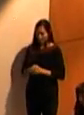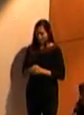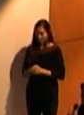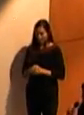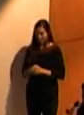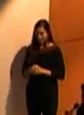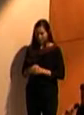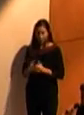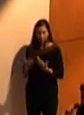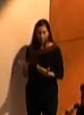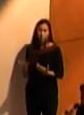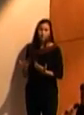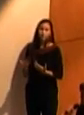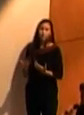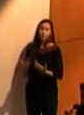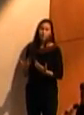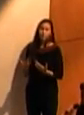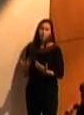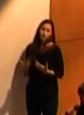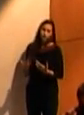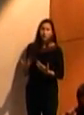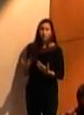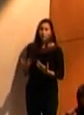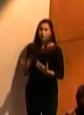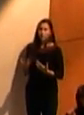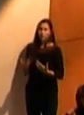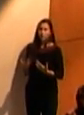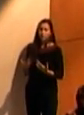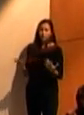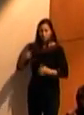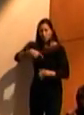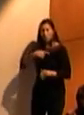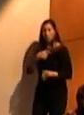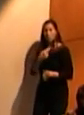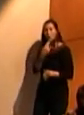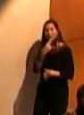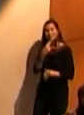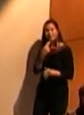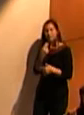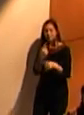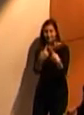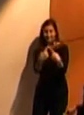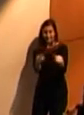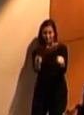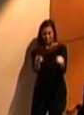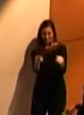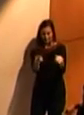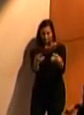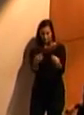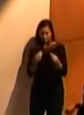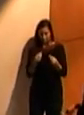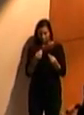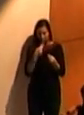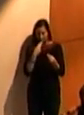On a choisi quand même, nous, si on s'appuie quand même sur la différence, l'idée pour nous en architecture, c'est d'ouvrir